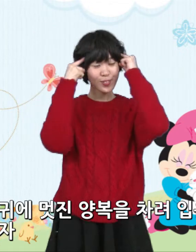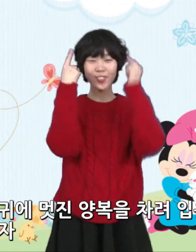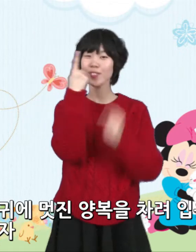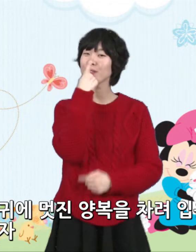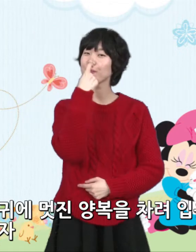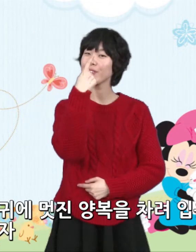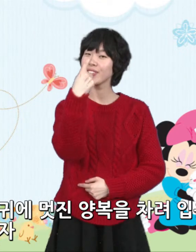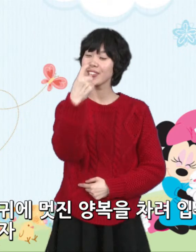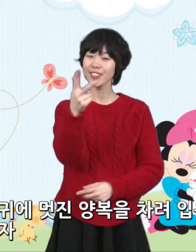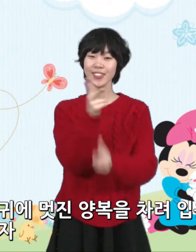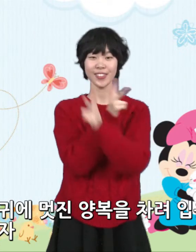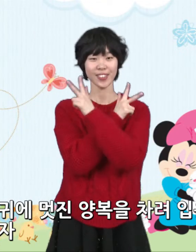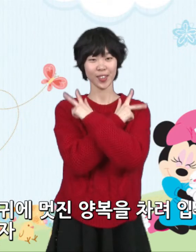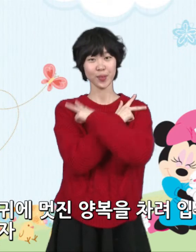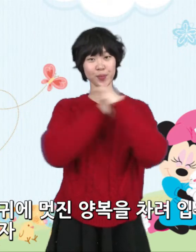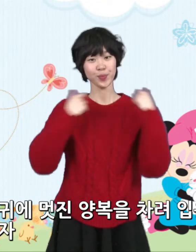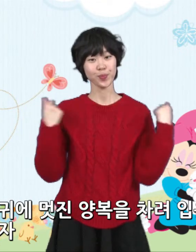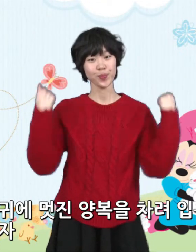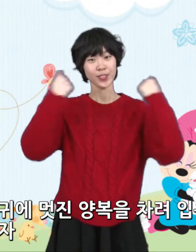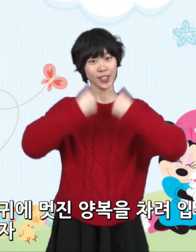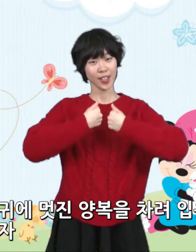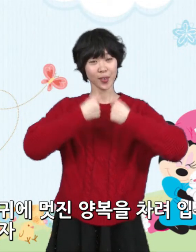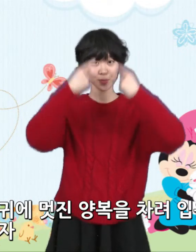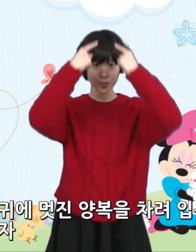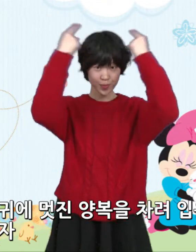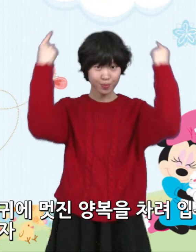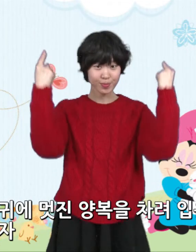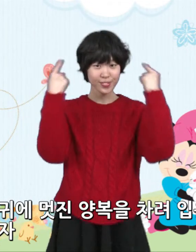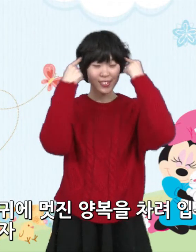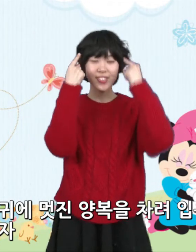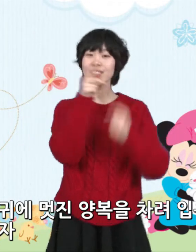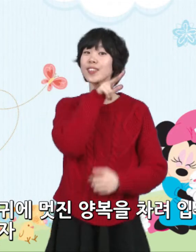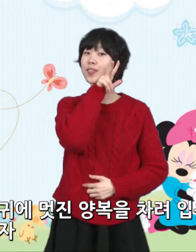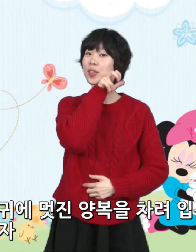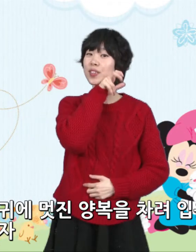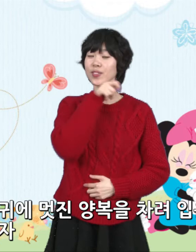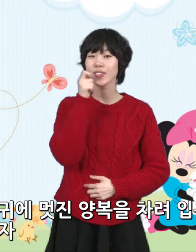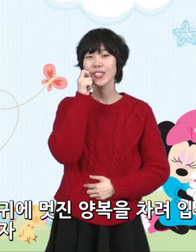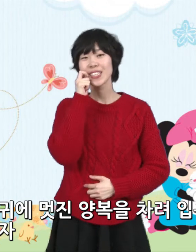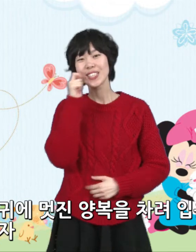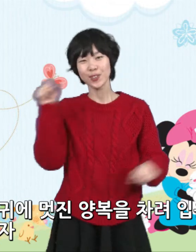동그랗고 큰 귀에 멋진 양복을 차려입은 미키마우스가 큰 인기를 끌자